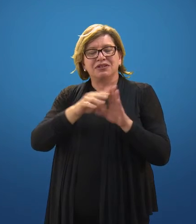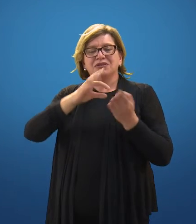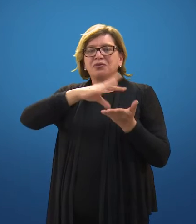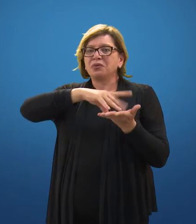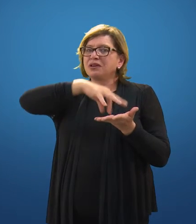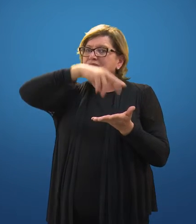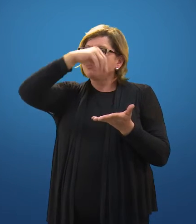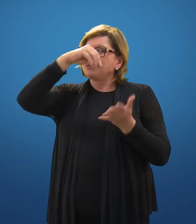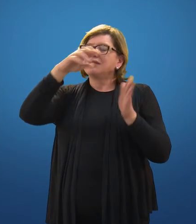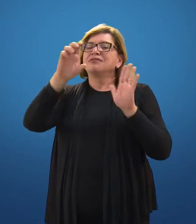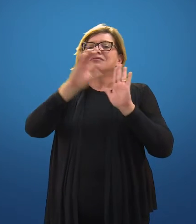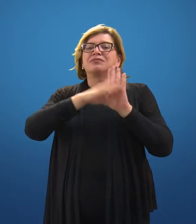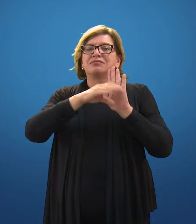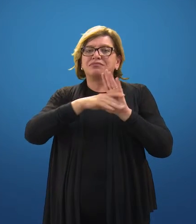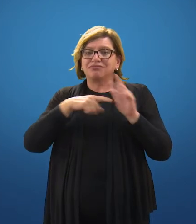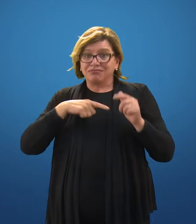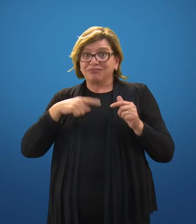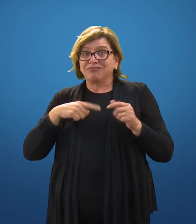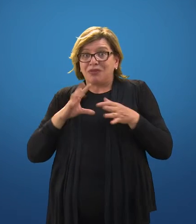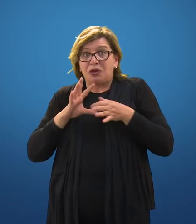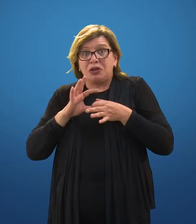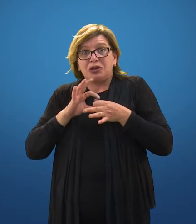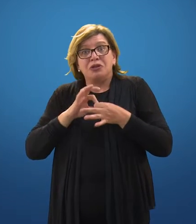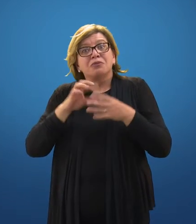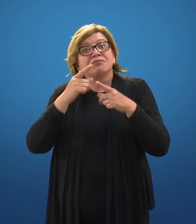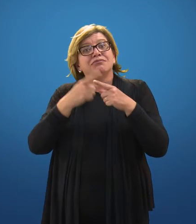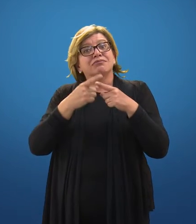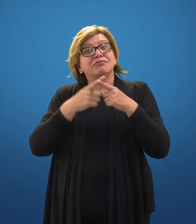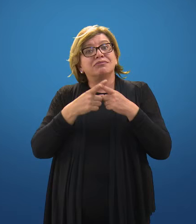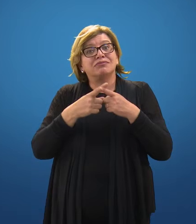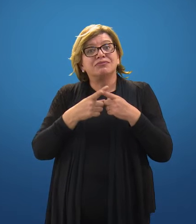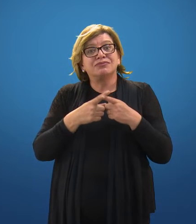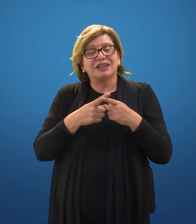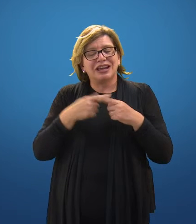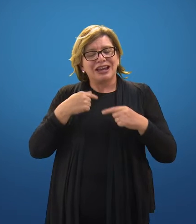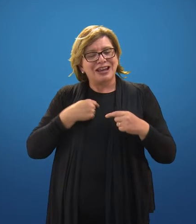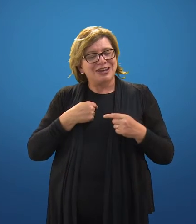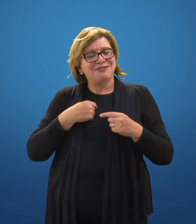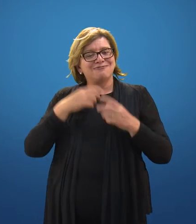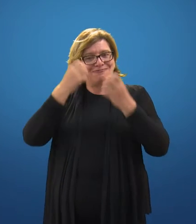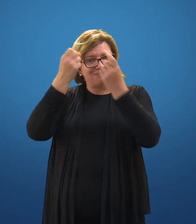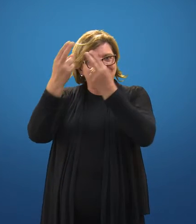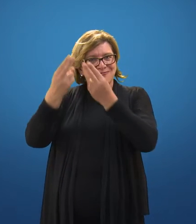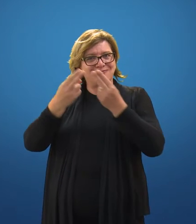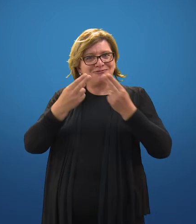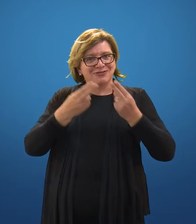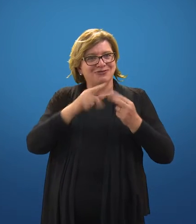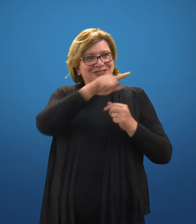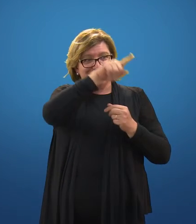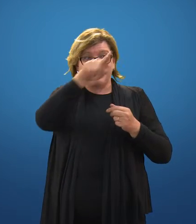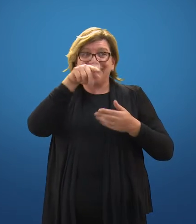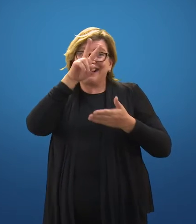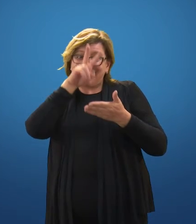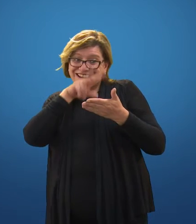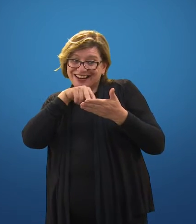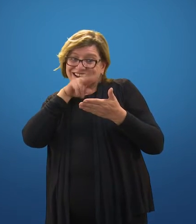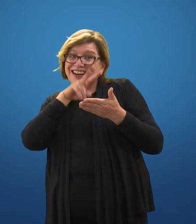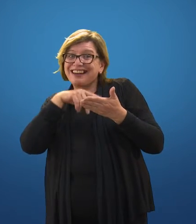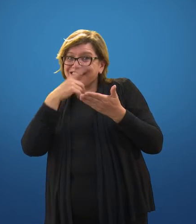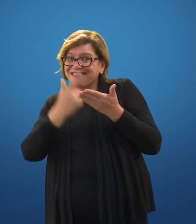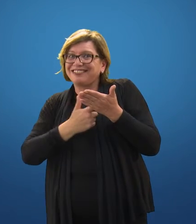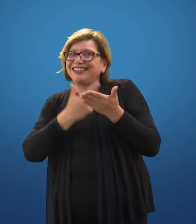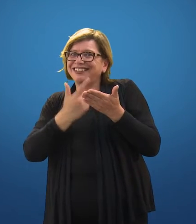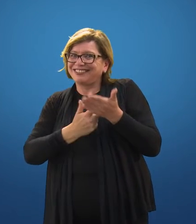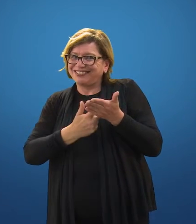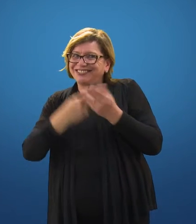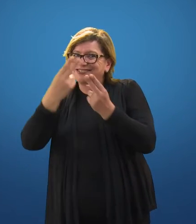têm uma grande relação entre si. Por quê? Aí eu convido vocês a estarem lendo a obra, né, de Max